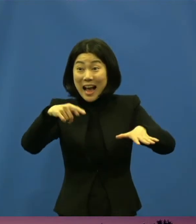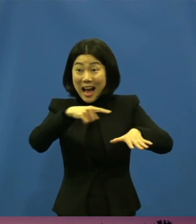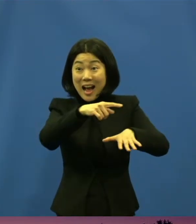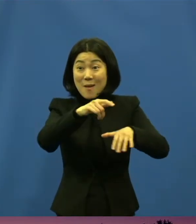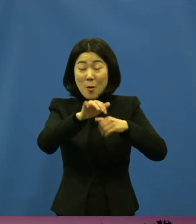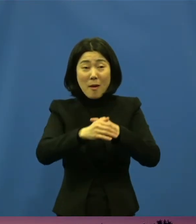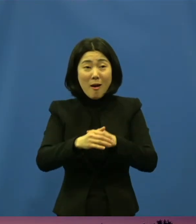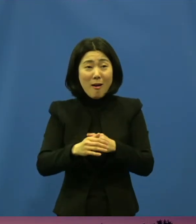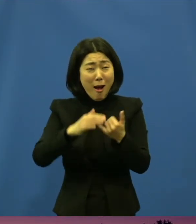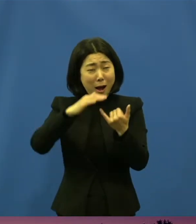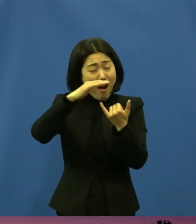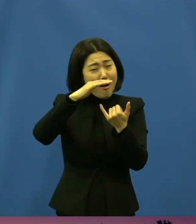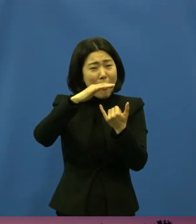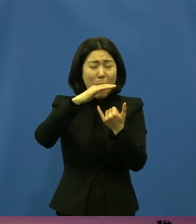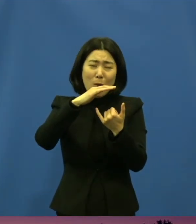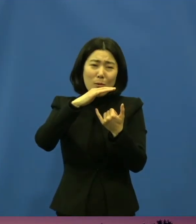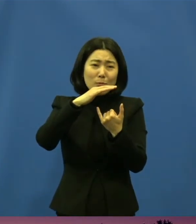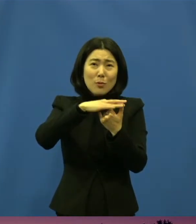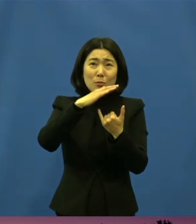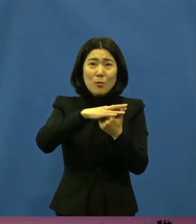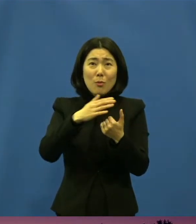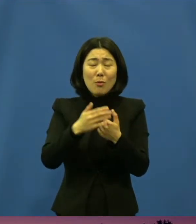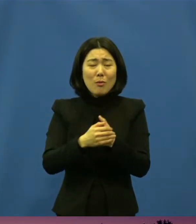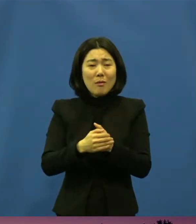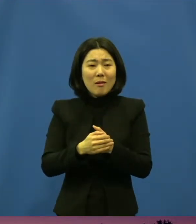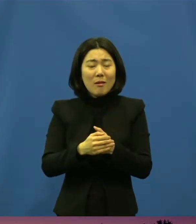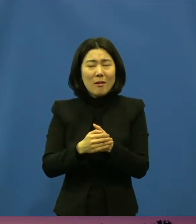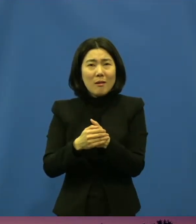그냥 이거 커리어 들고 왔다 갔다 해요.